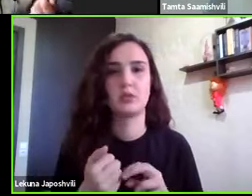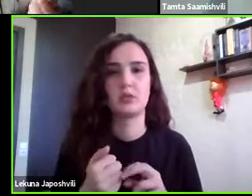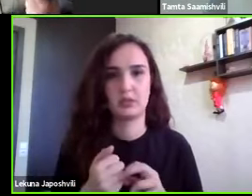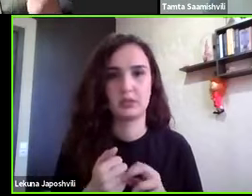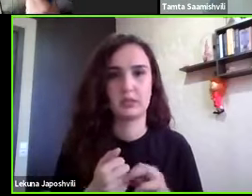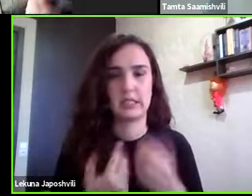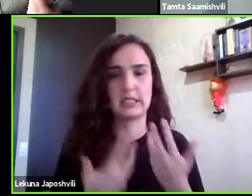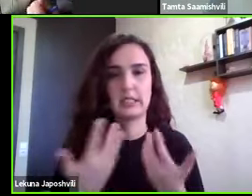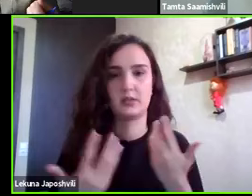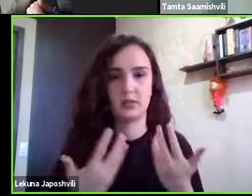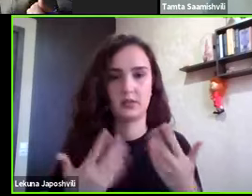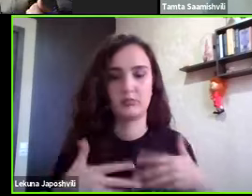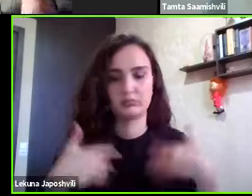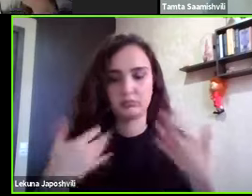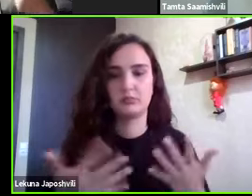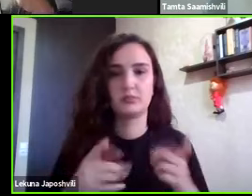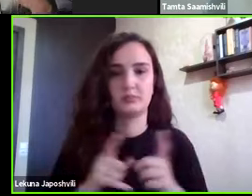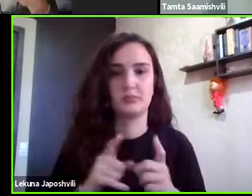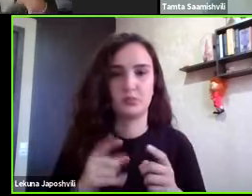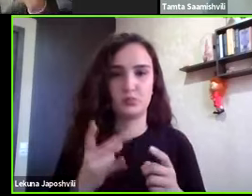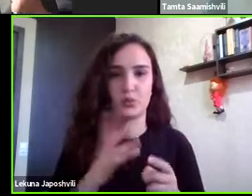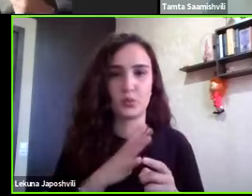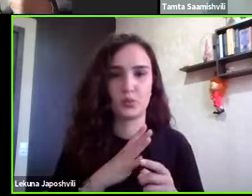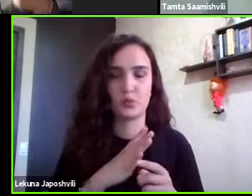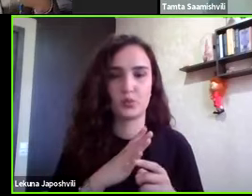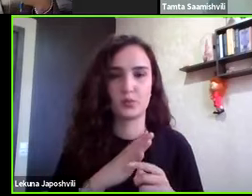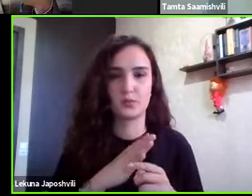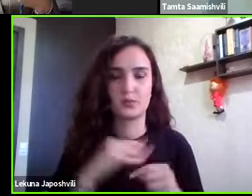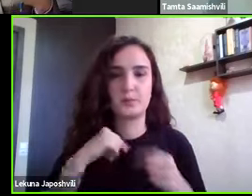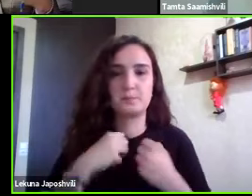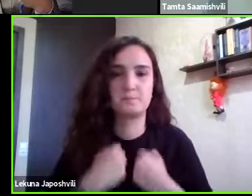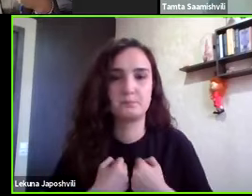ის ენერგია, რაც აუცილებელია, რომ გააქტიურდეს